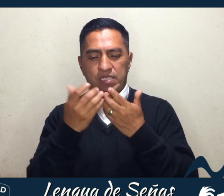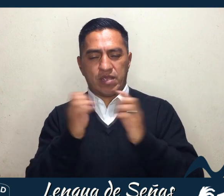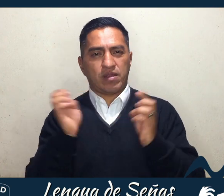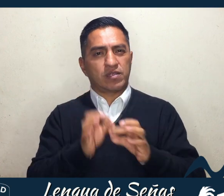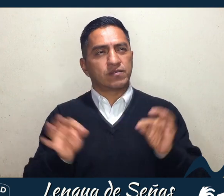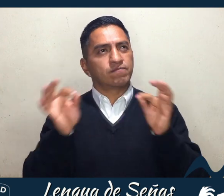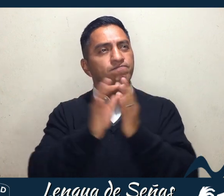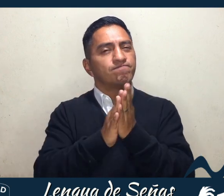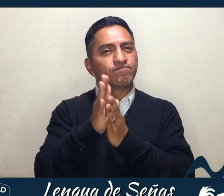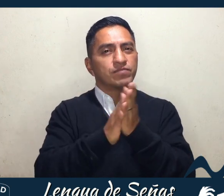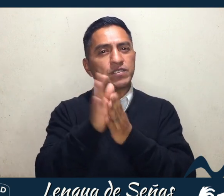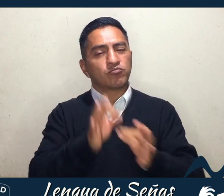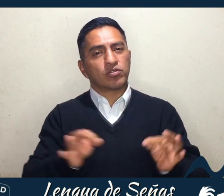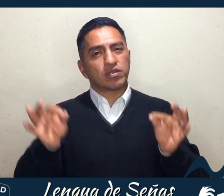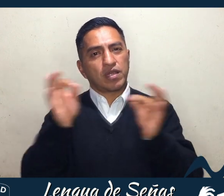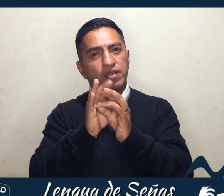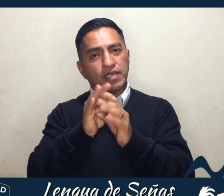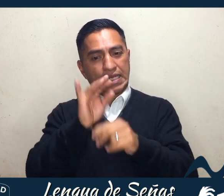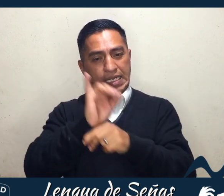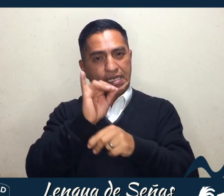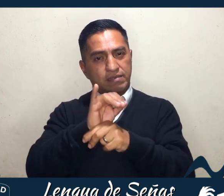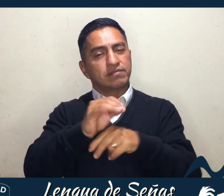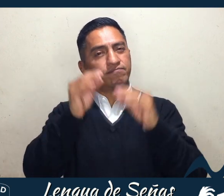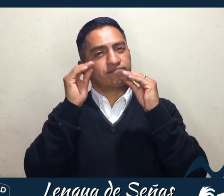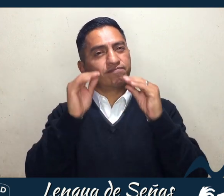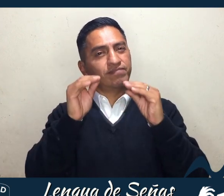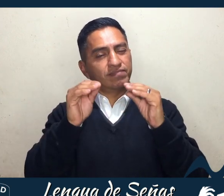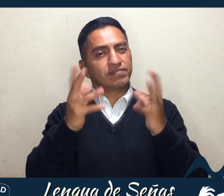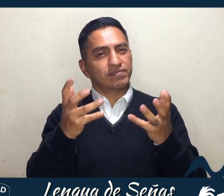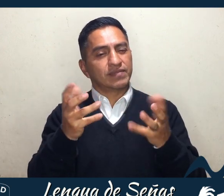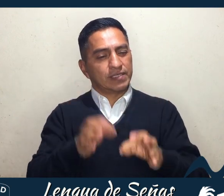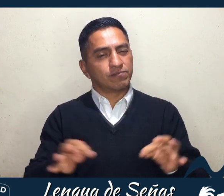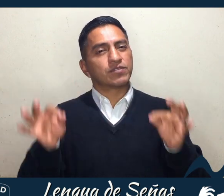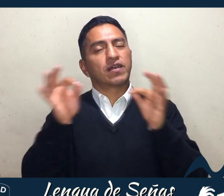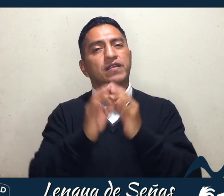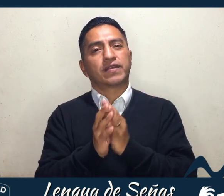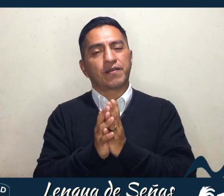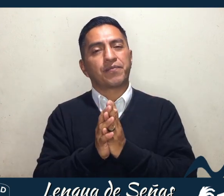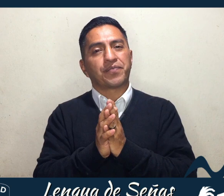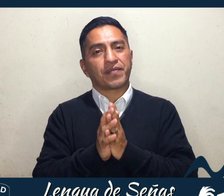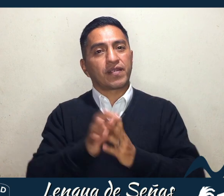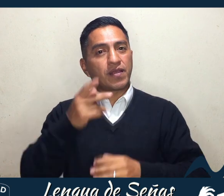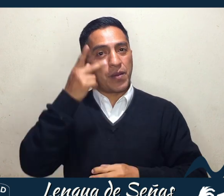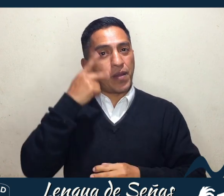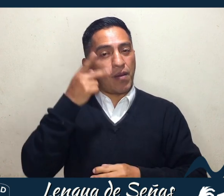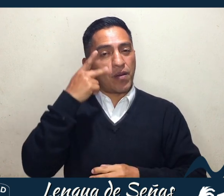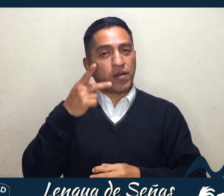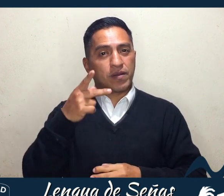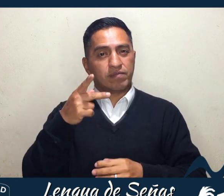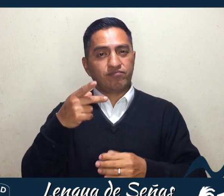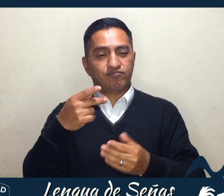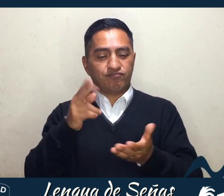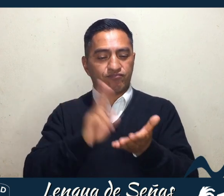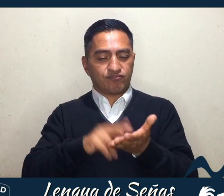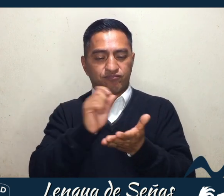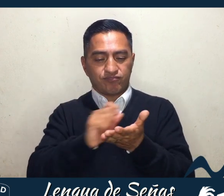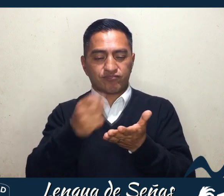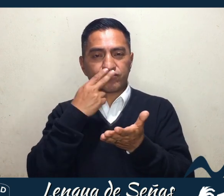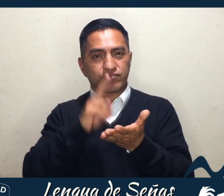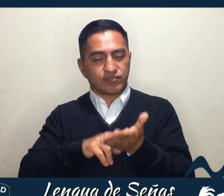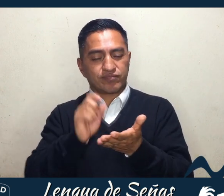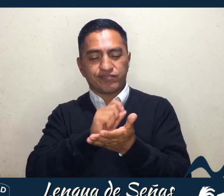el beneficio de quienes estaban dentro de la iglesia. Pero como vemos, Pablo, en las otras cartas, aún